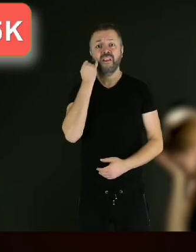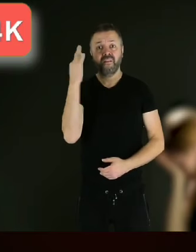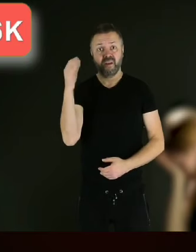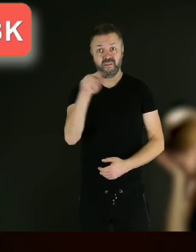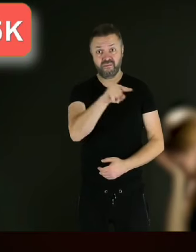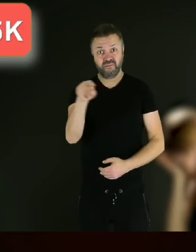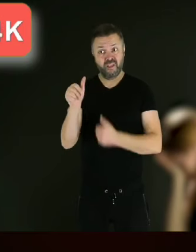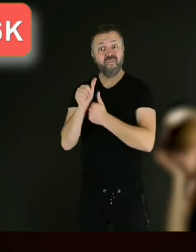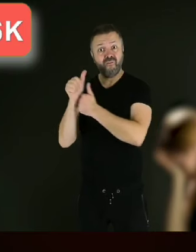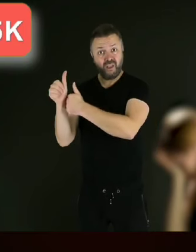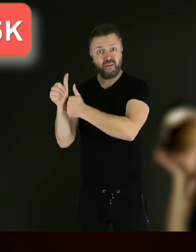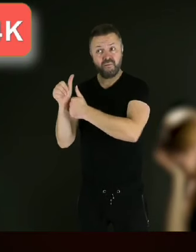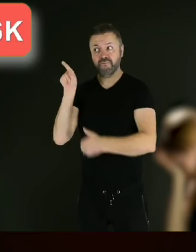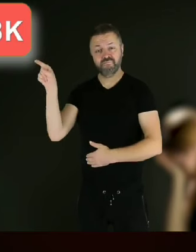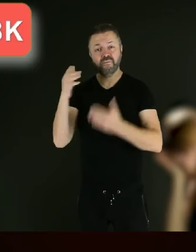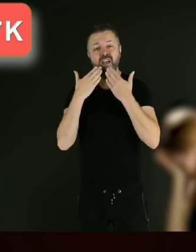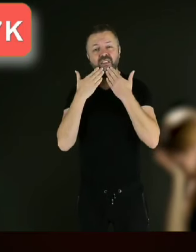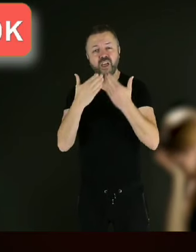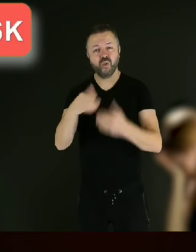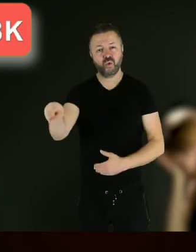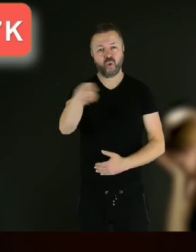школа-пуда?! У нас подчиня, да!